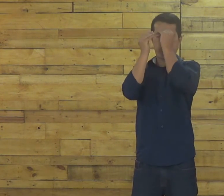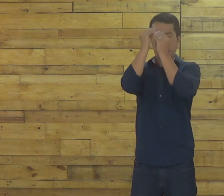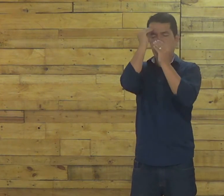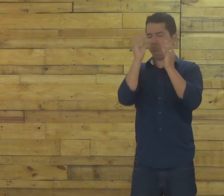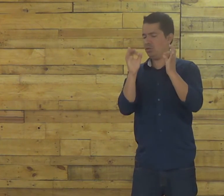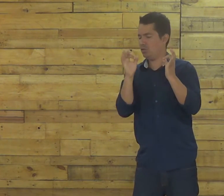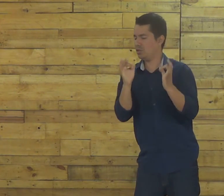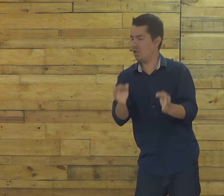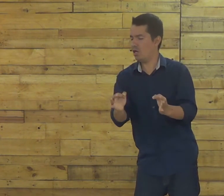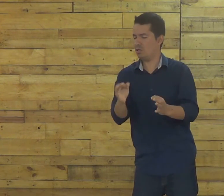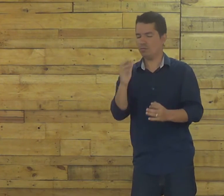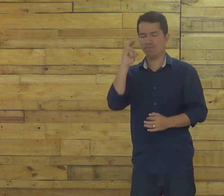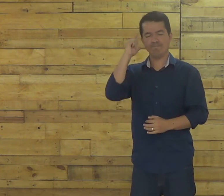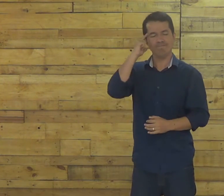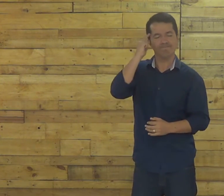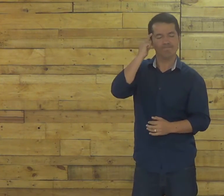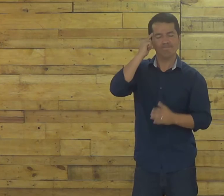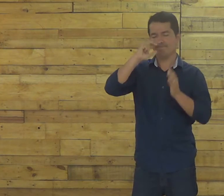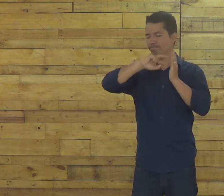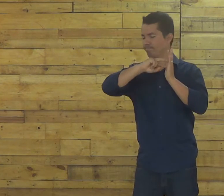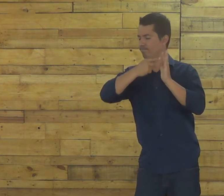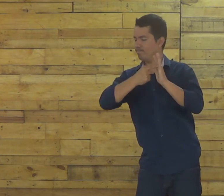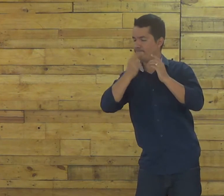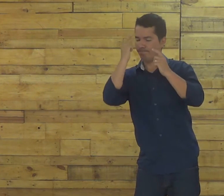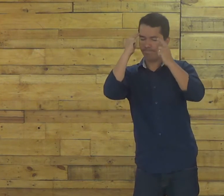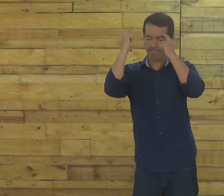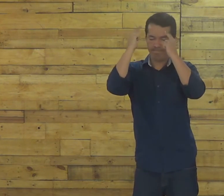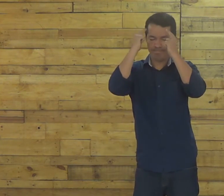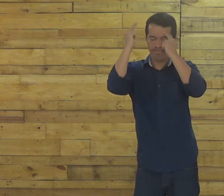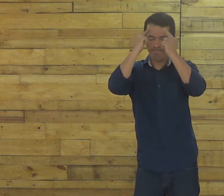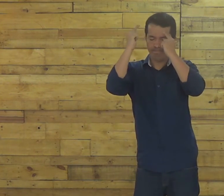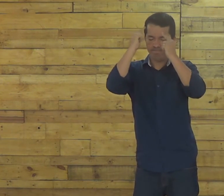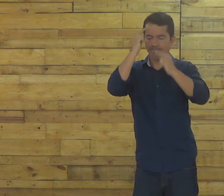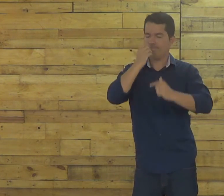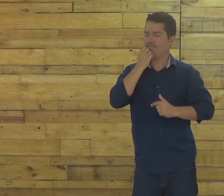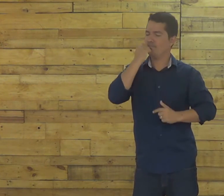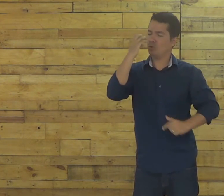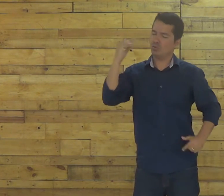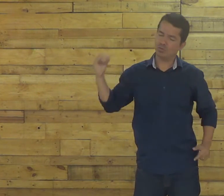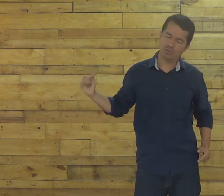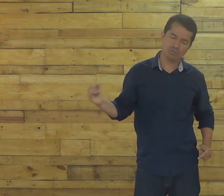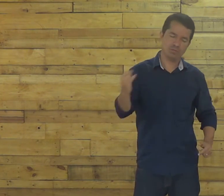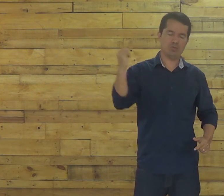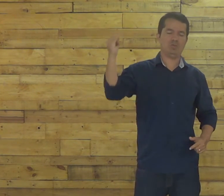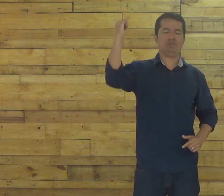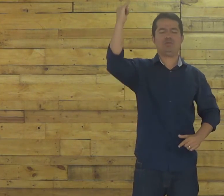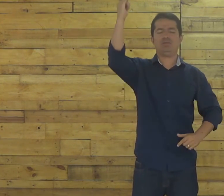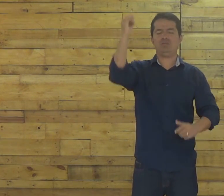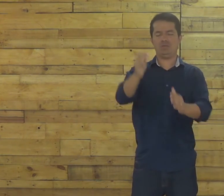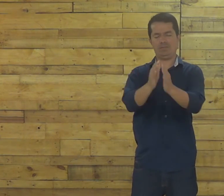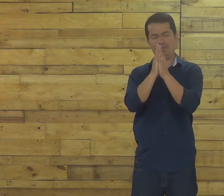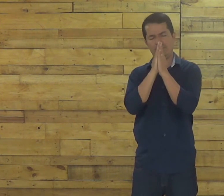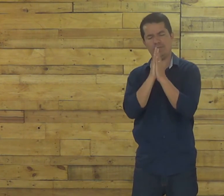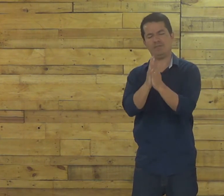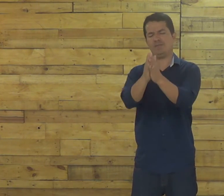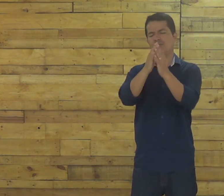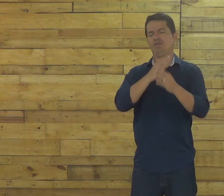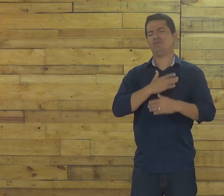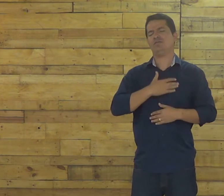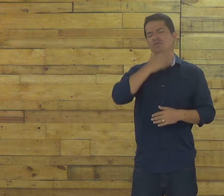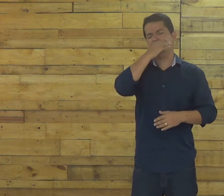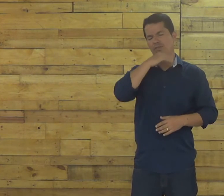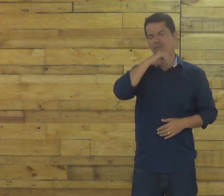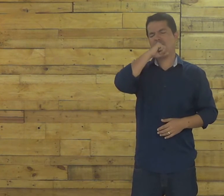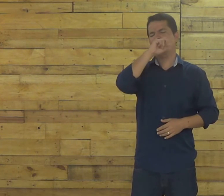vão memorizar as referências, vão estudar os significados. Tudo vai ser sólido, Senhor.